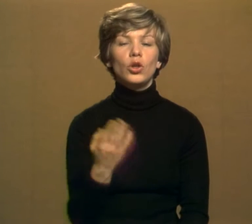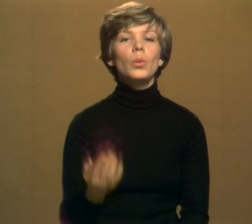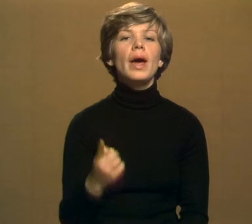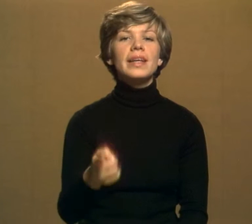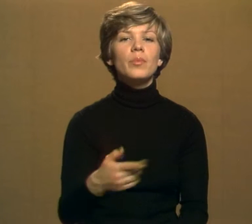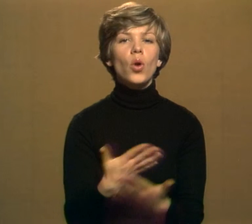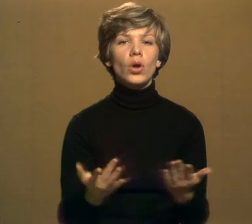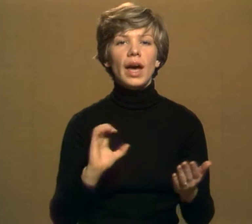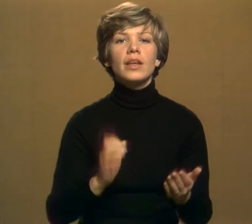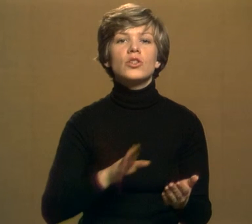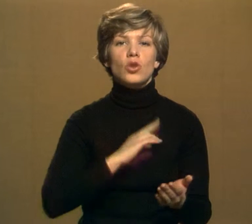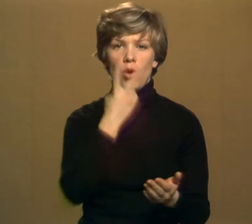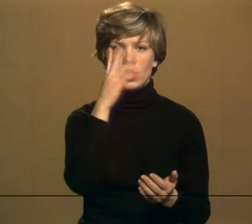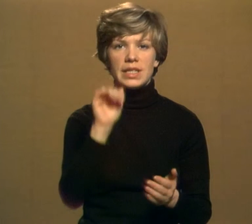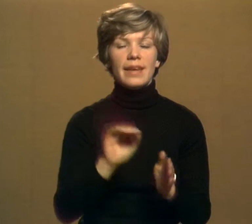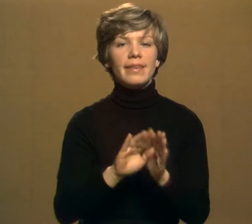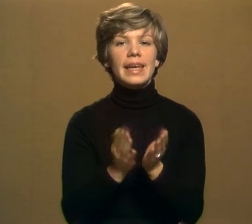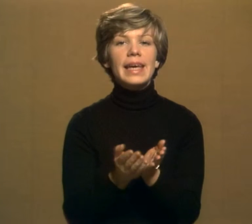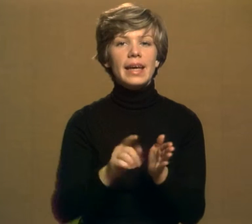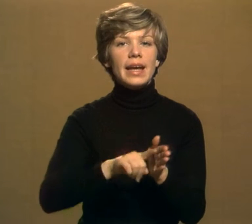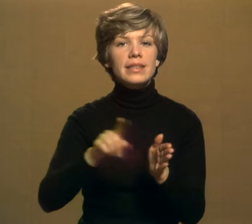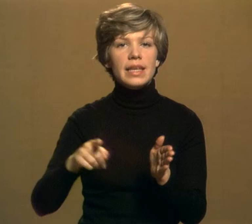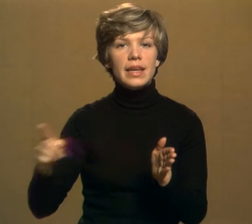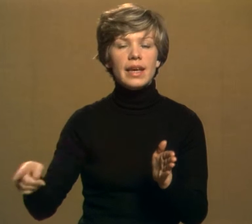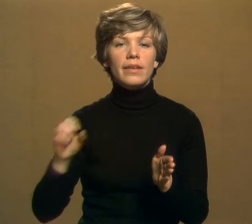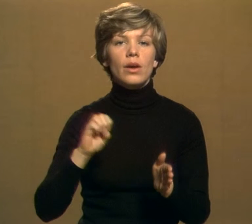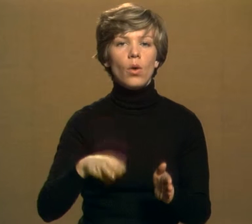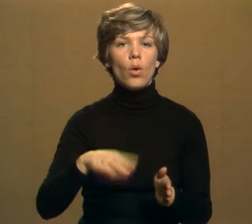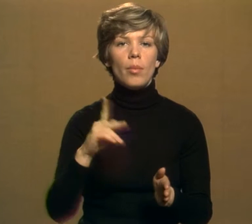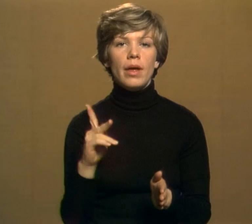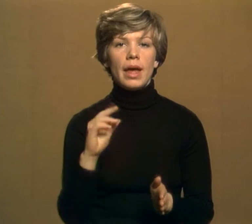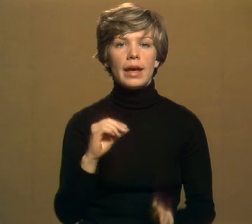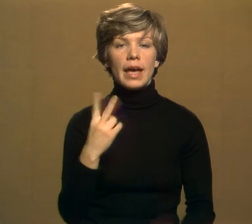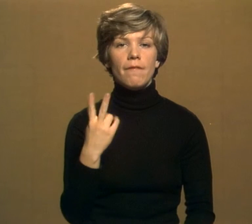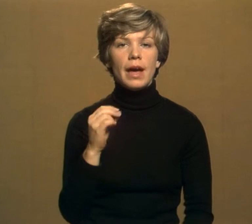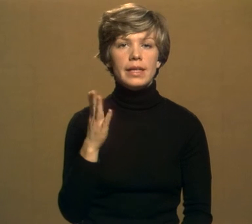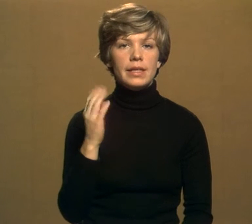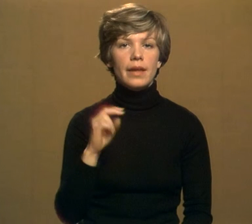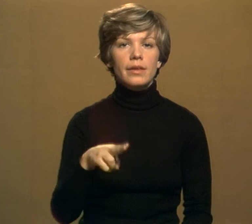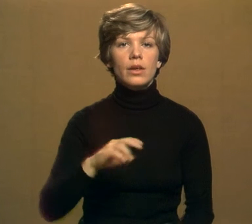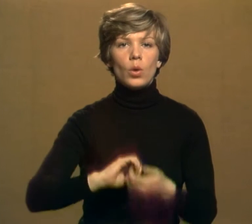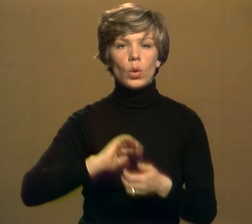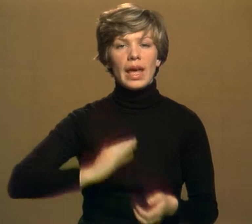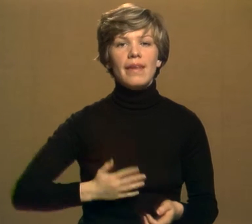Nu är det många som har sett hela serien om Kavajan och